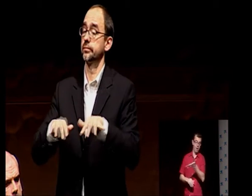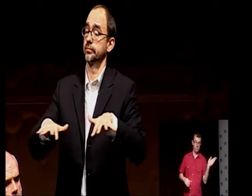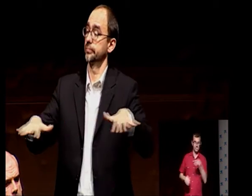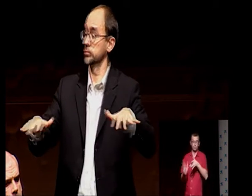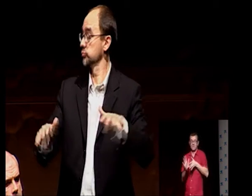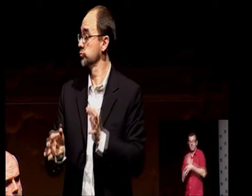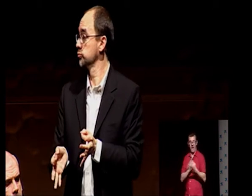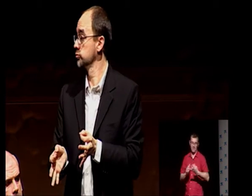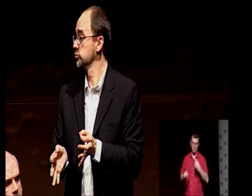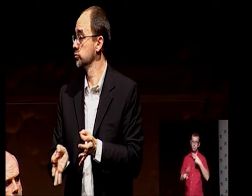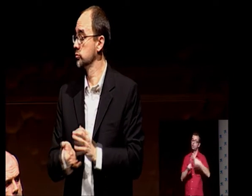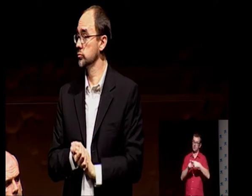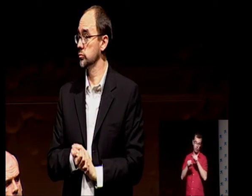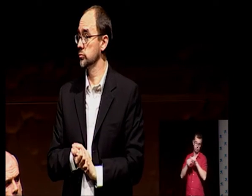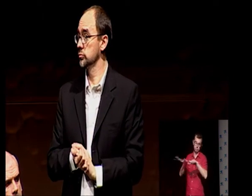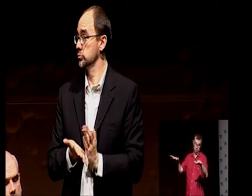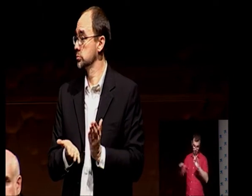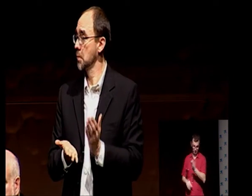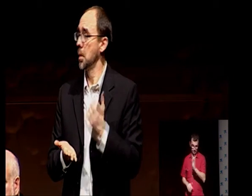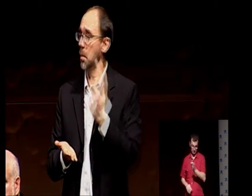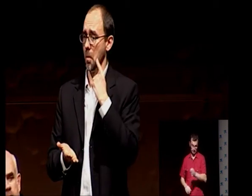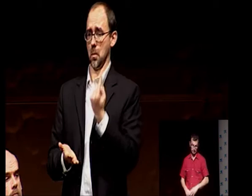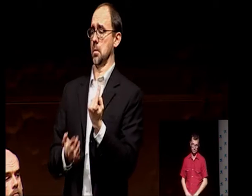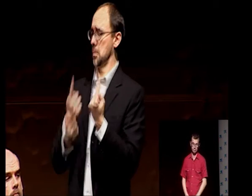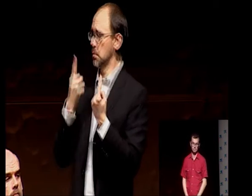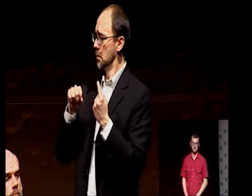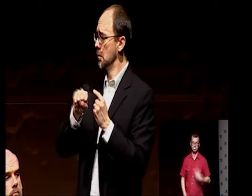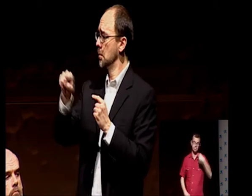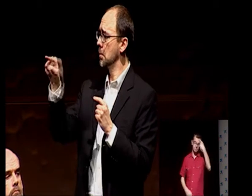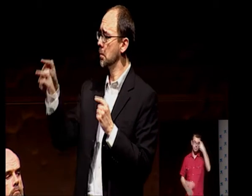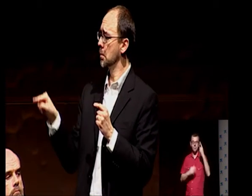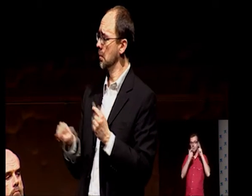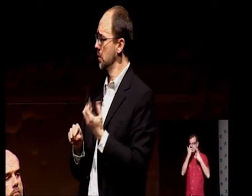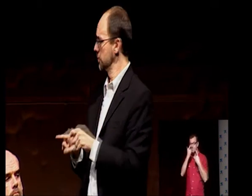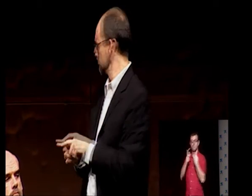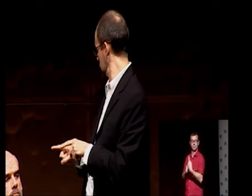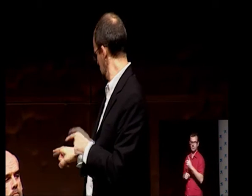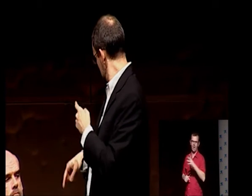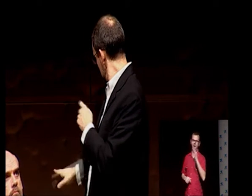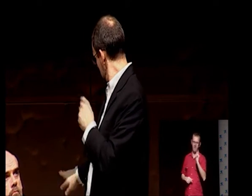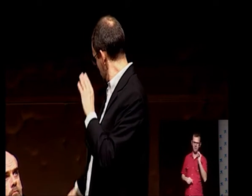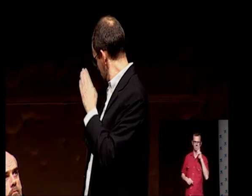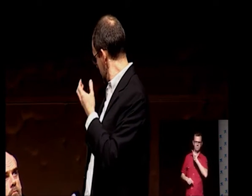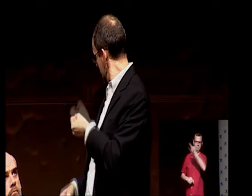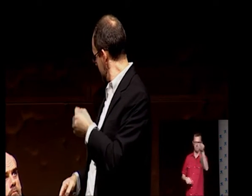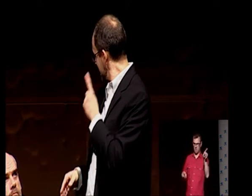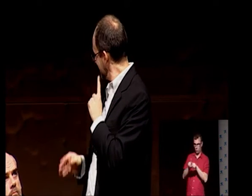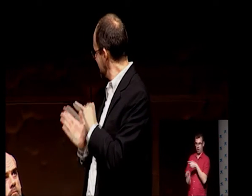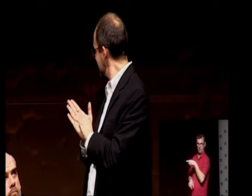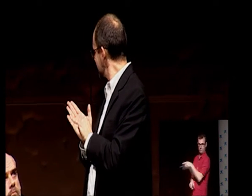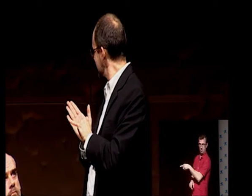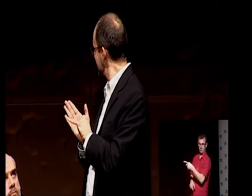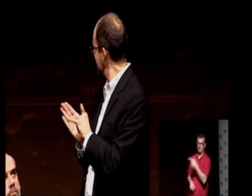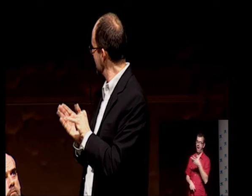lenguas orales al mundo de los oyentes se debería enseñar y así Sería mucho más positivo si se acompaña este conocimiento lingüístico con un